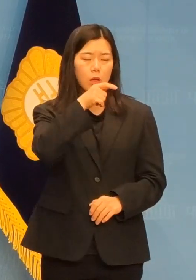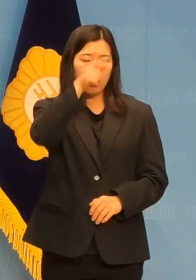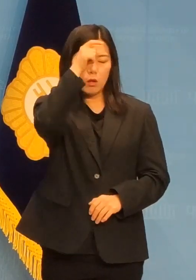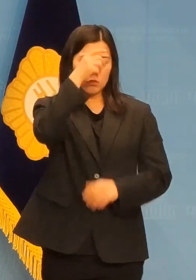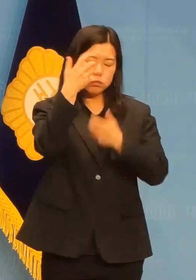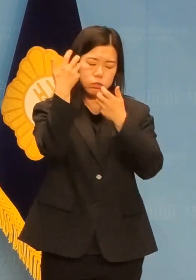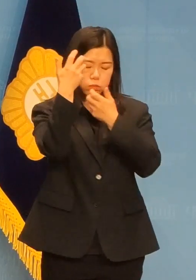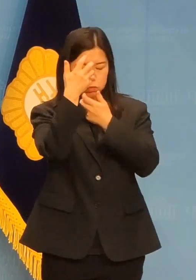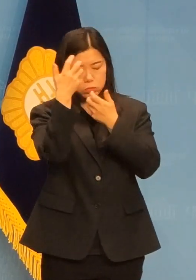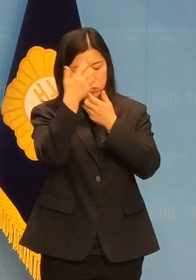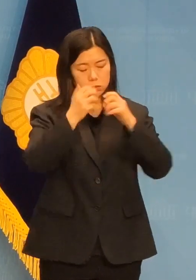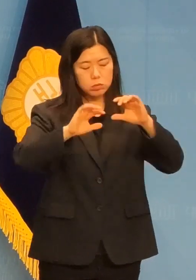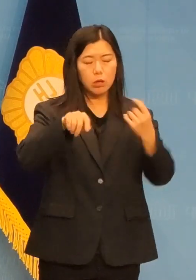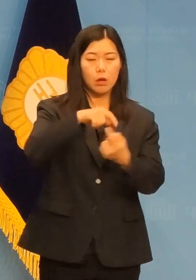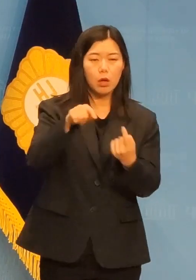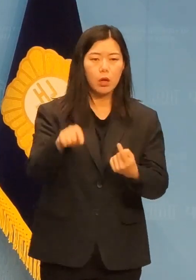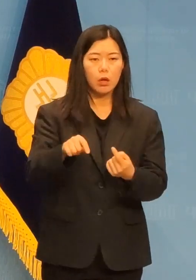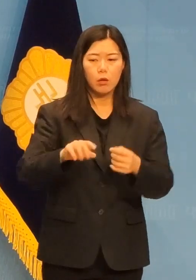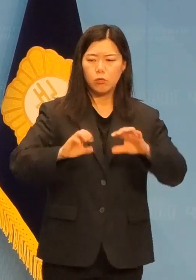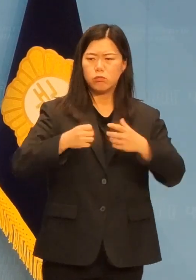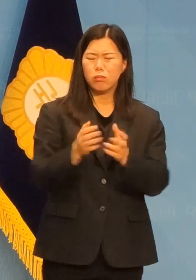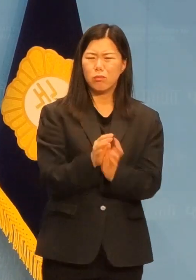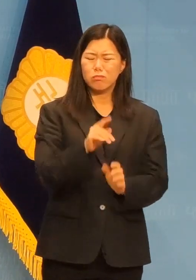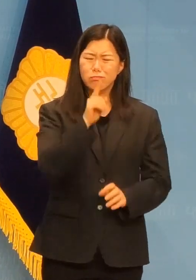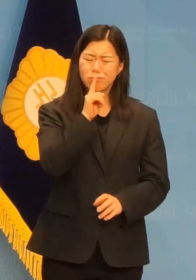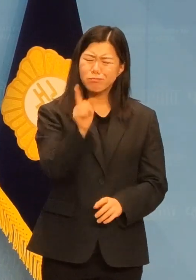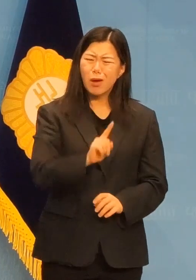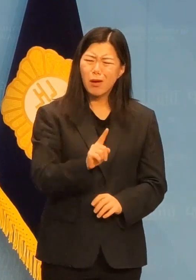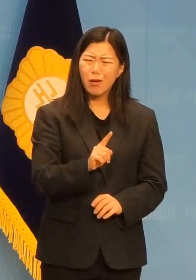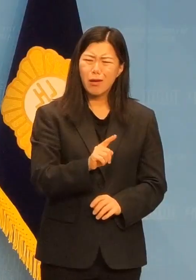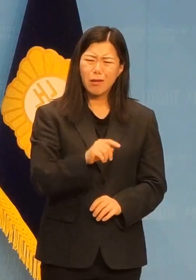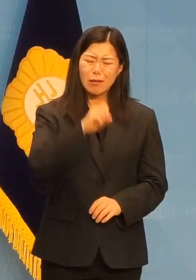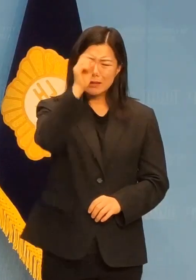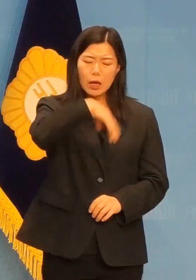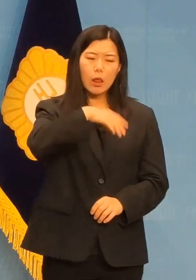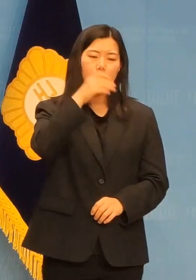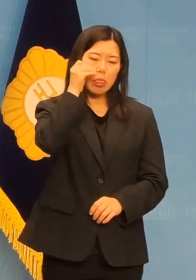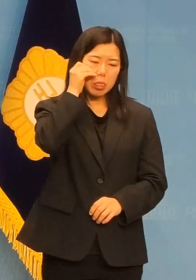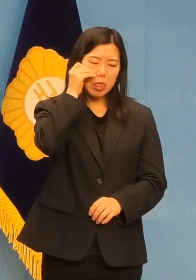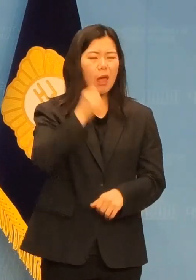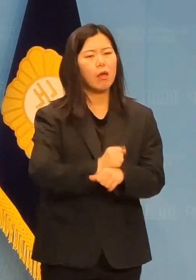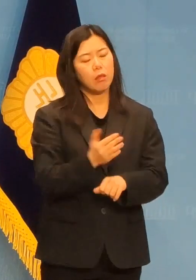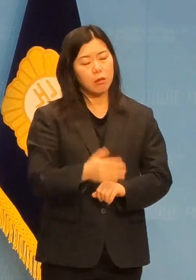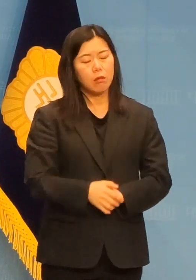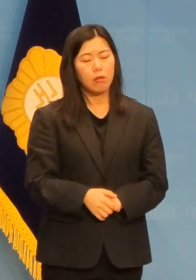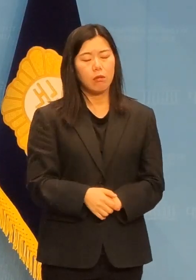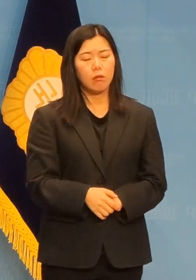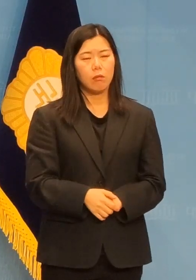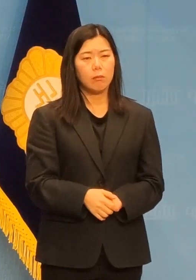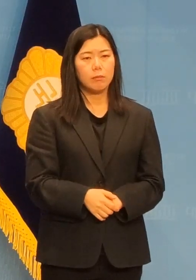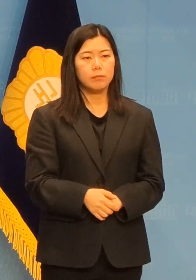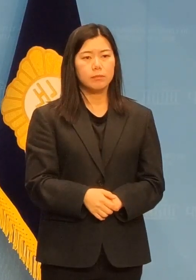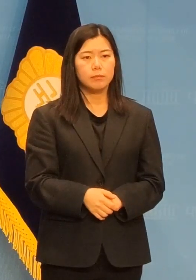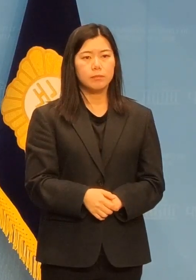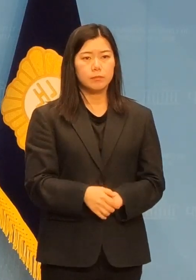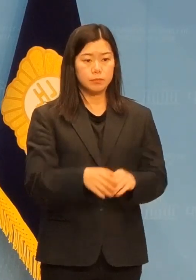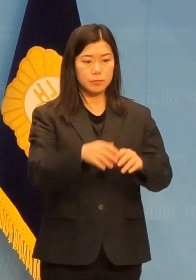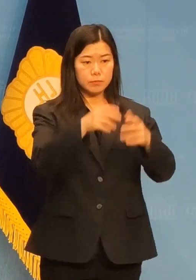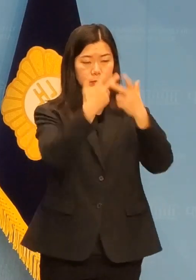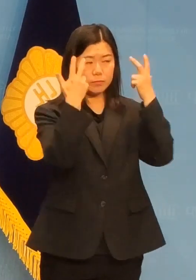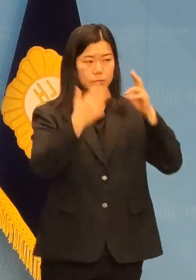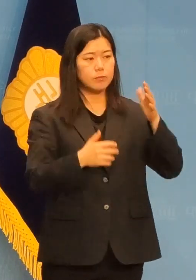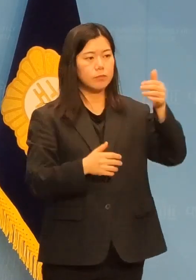술주정뱅이 국정운영, 국민의힘은 할 말이 있습니까? 가만히 있으면 중간은 갑니다. 이재명